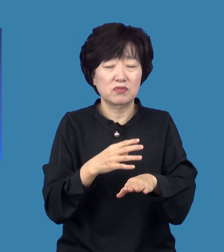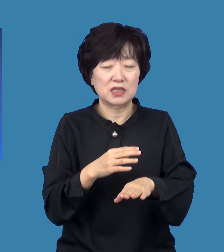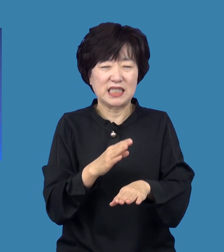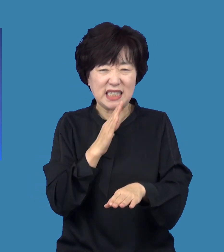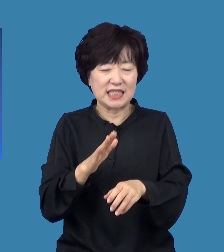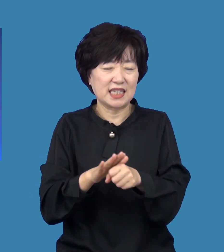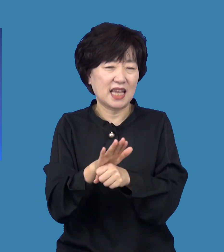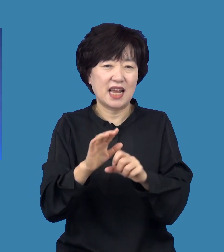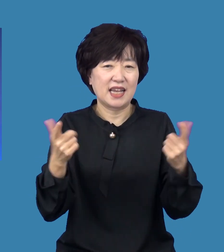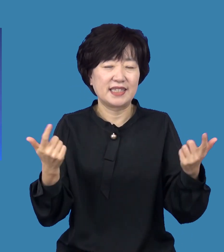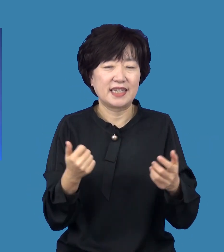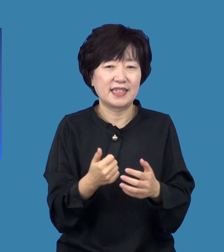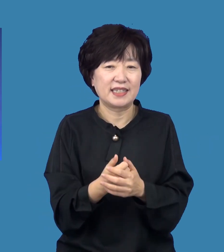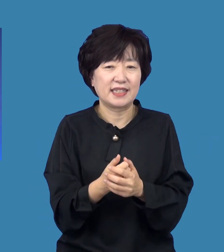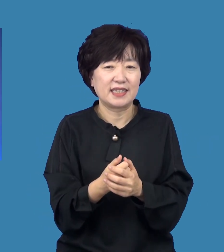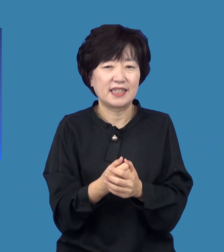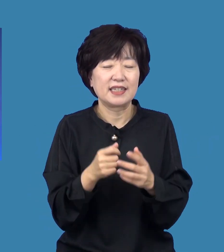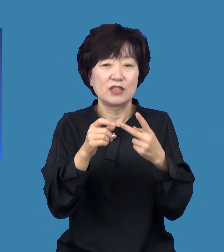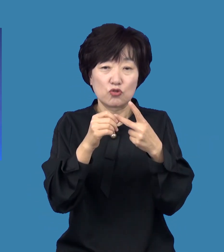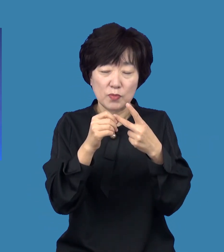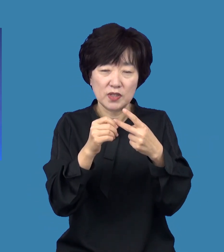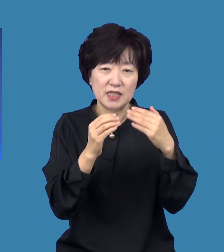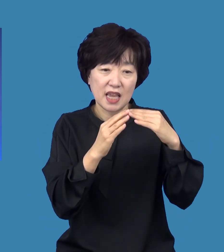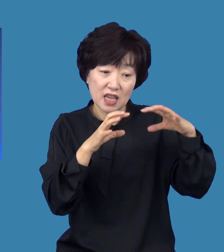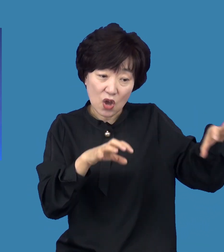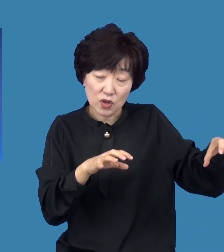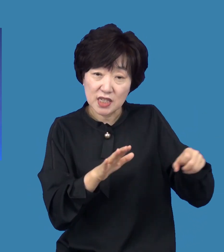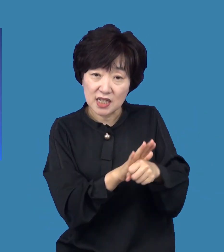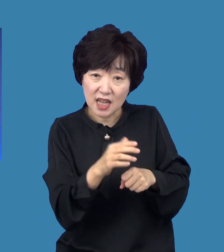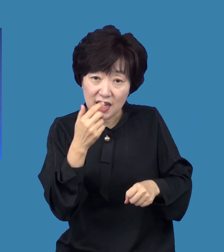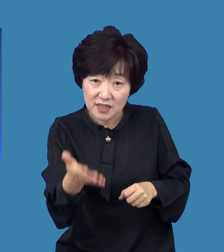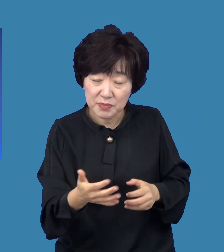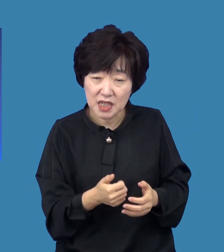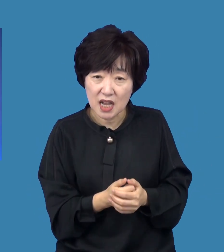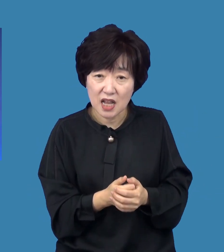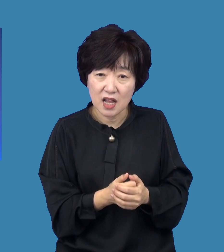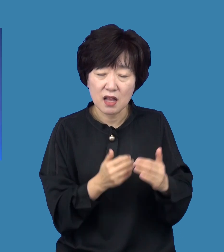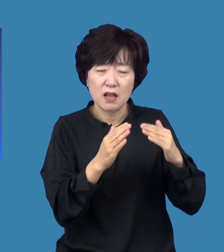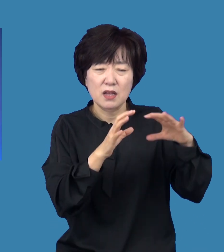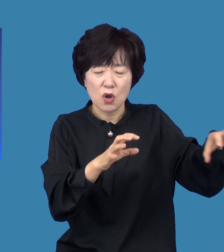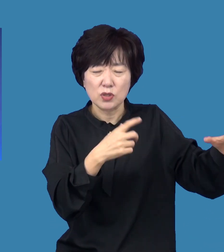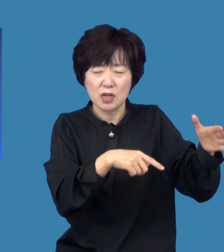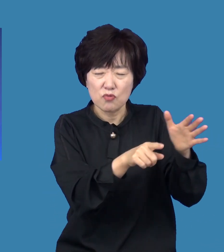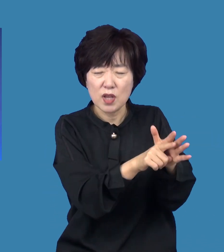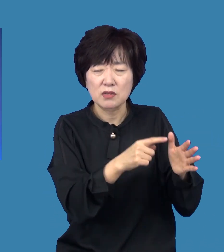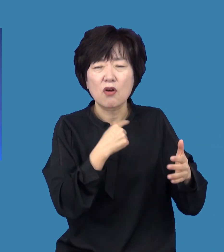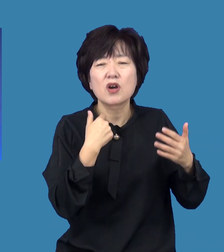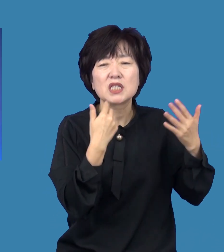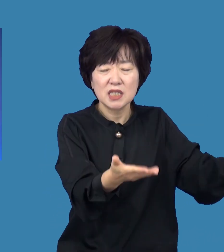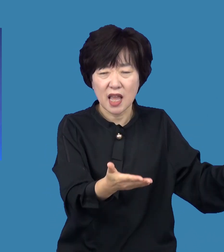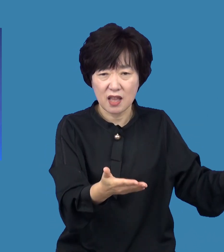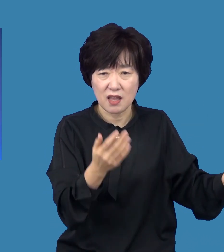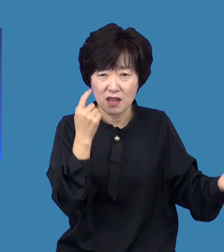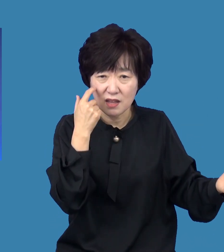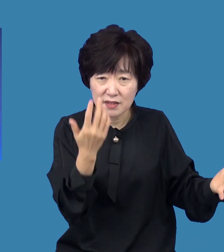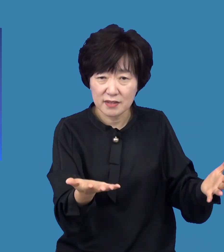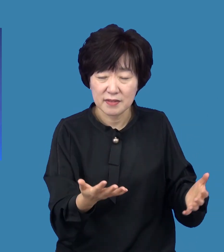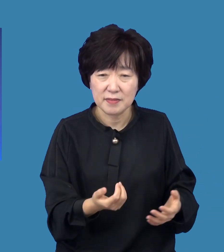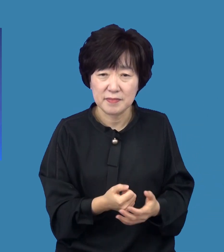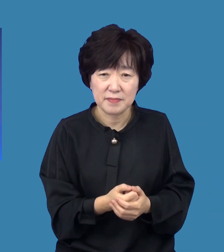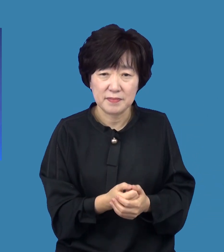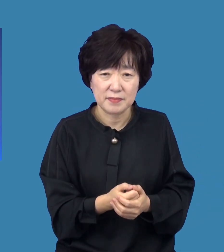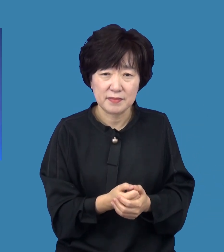두 번째 계명, 형제를 사랑하십니까? 그렇다면 형제를 위해서 어떤 희생을 치르셨습니까?